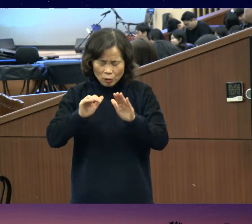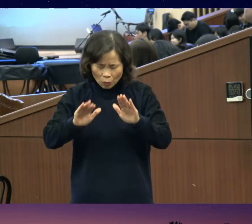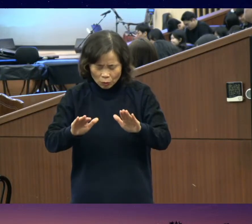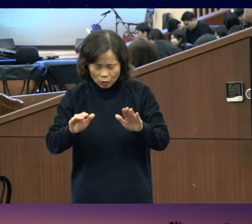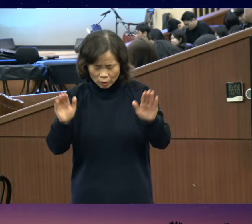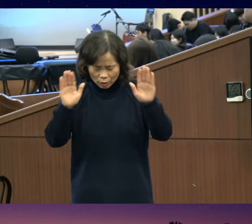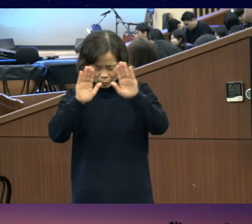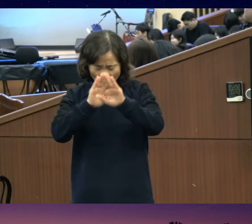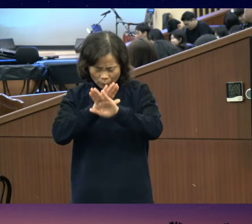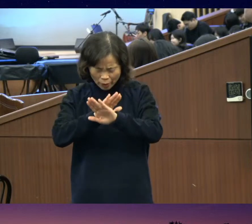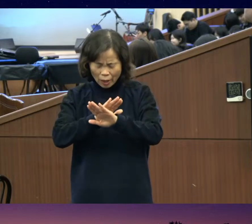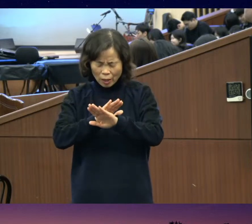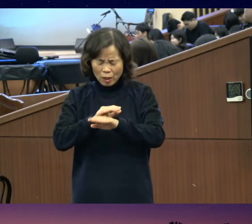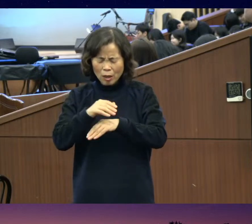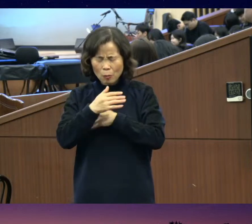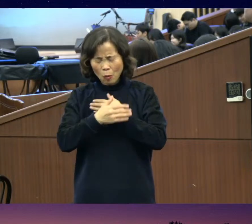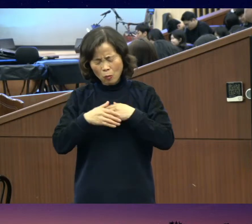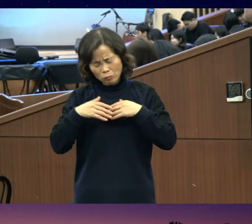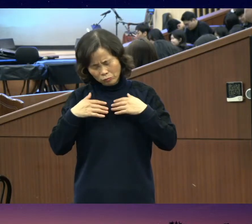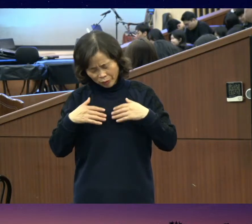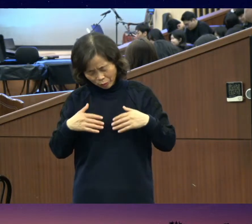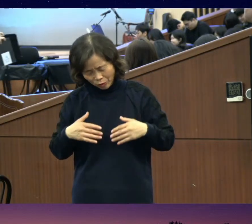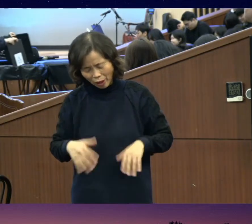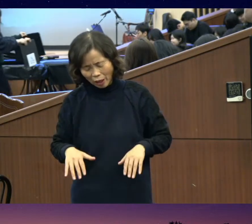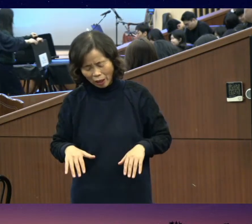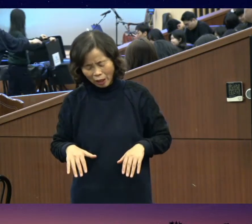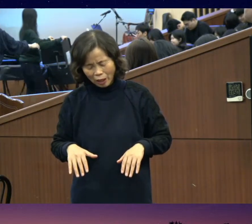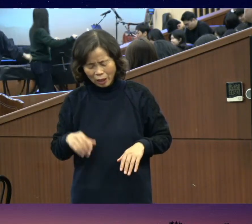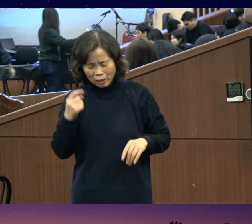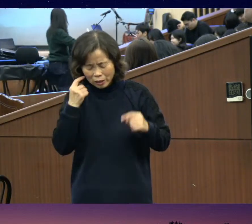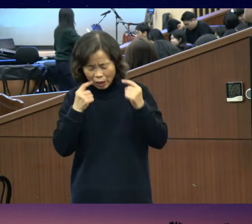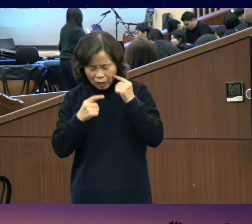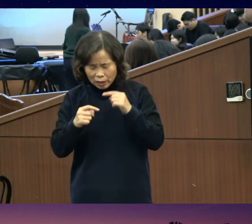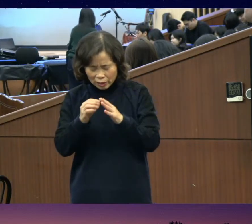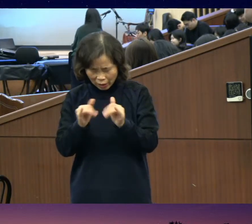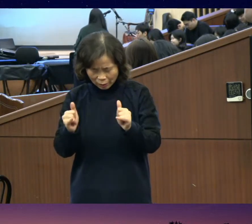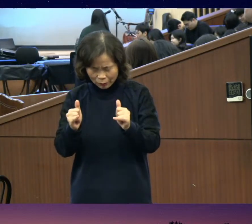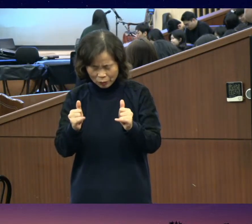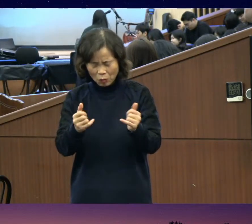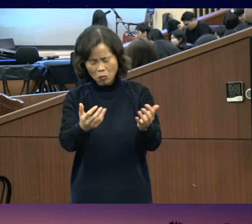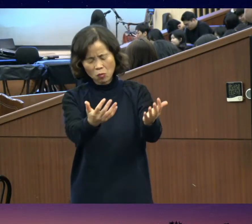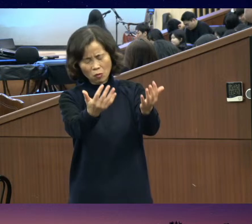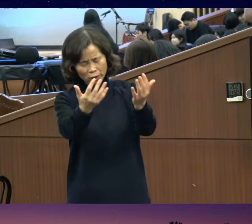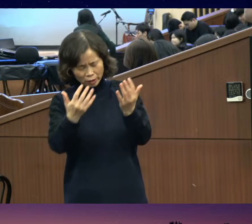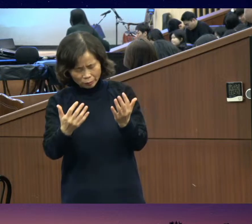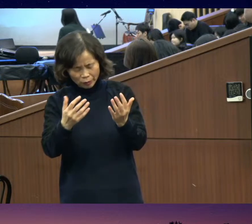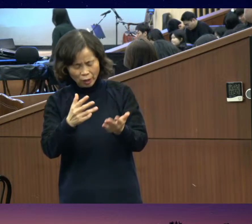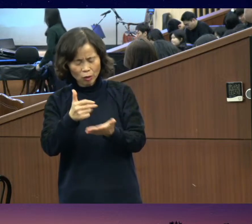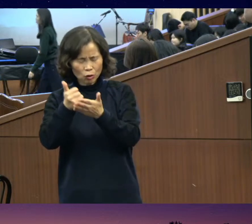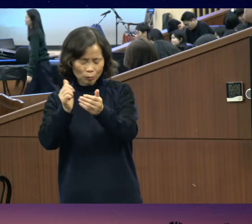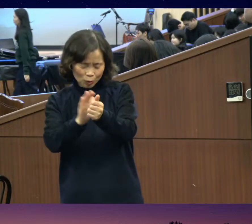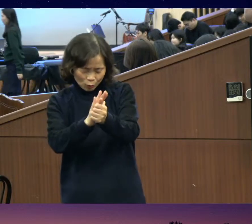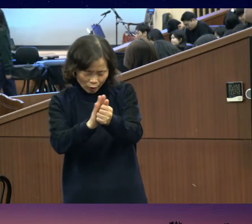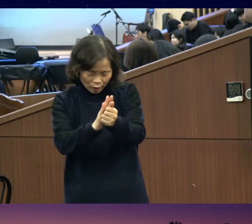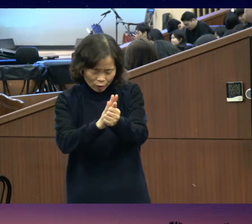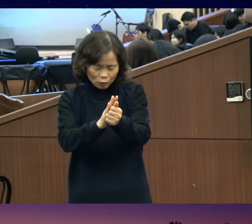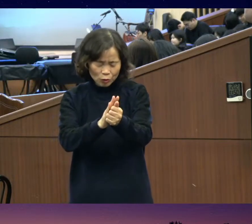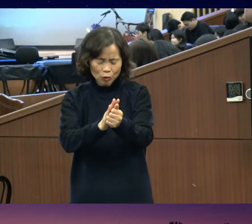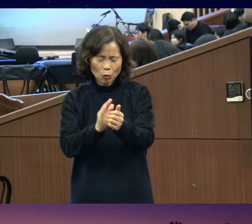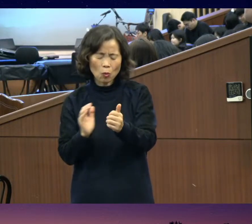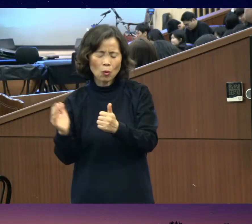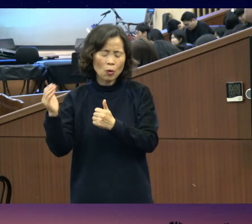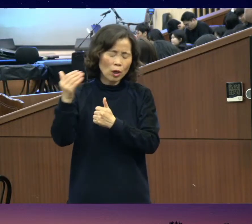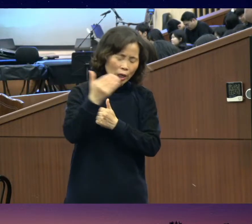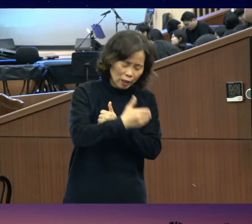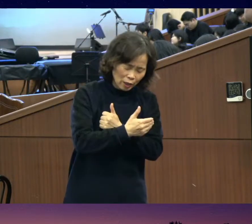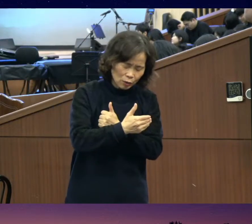밤에 고온하여 하나님 지친 상한 영혼들이 주 앞에 나와사오니 주께서 위로해 주시고 끌어안아